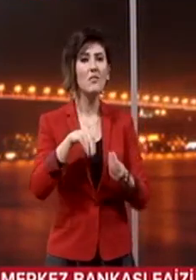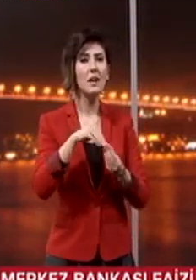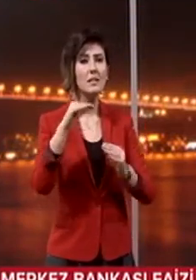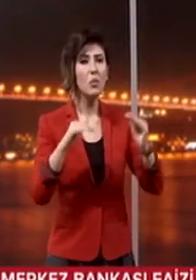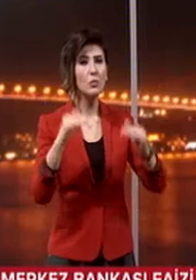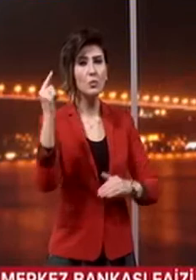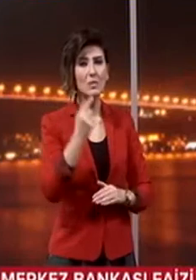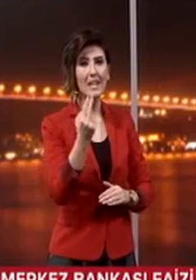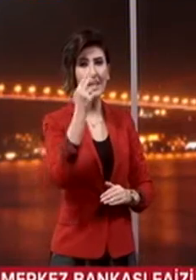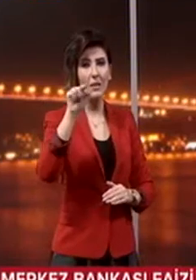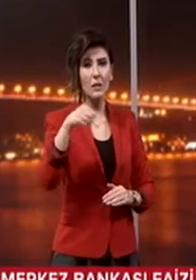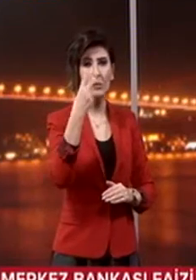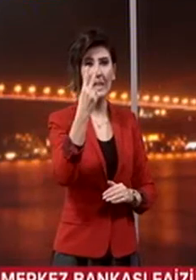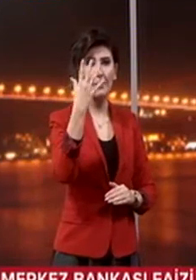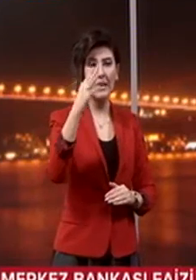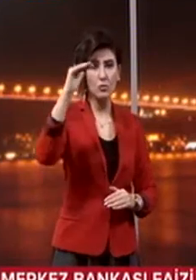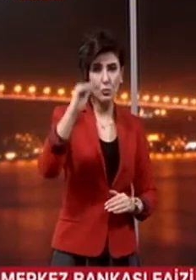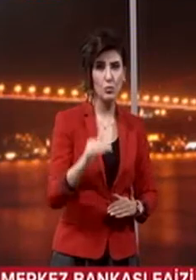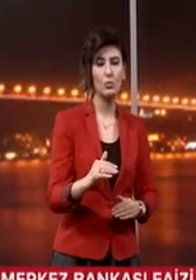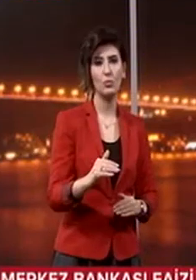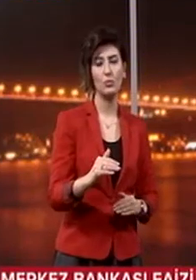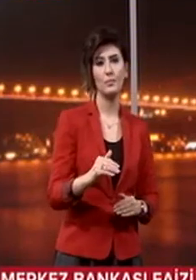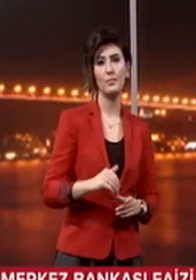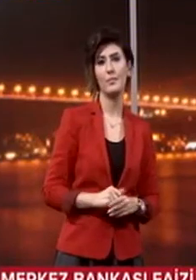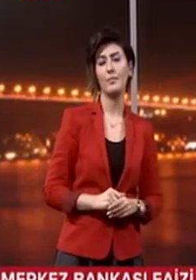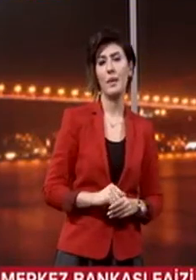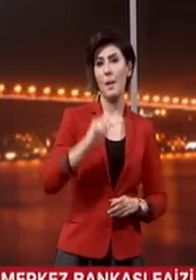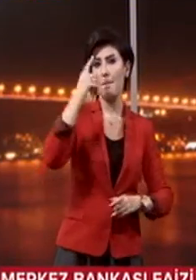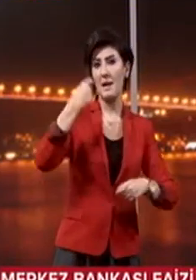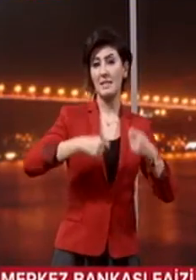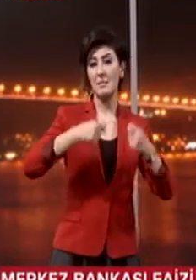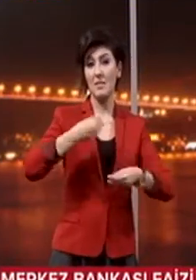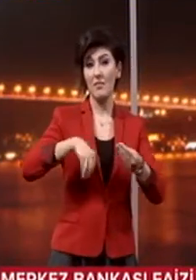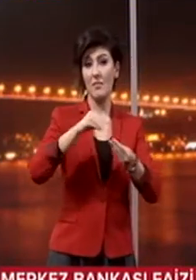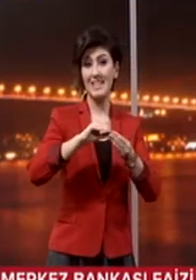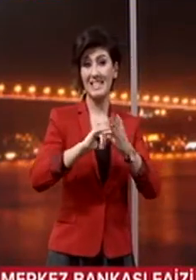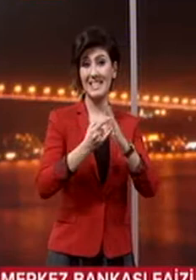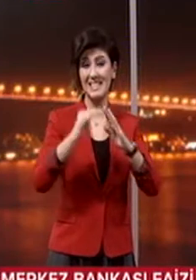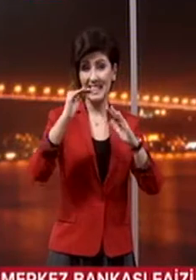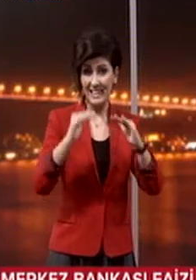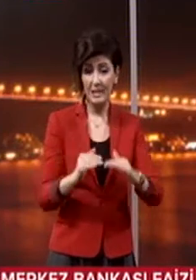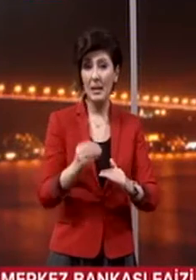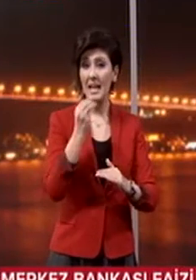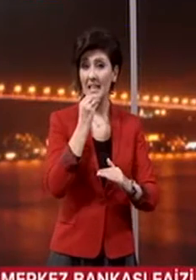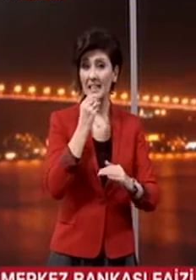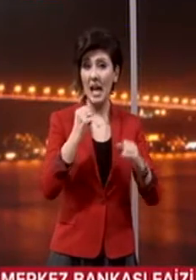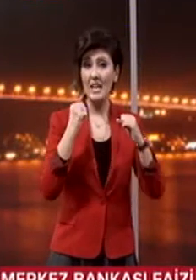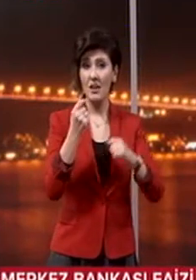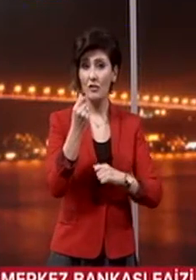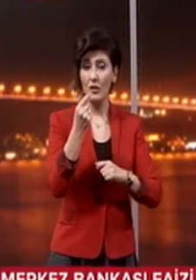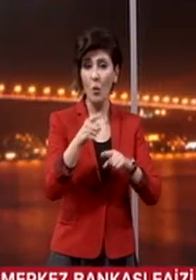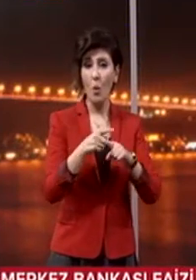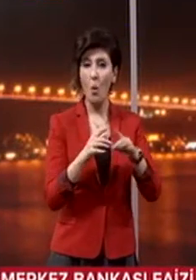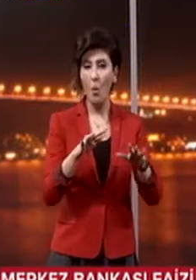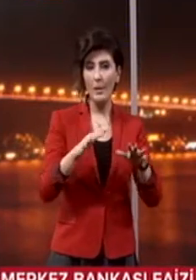Borçlanma faiz oranı da %7,25'e düşürüldü. Merkez Bankası faizdeki sınırlı indirimi gıda ve enerji